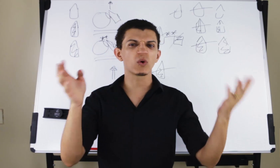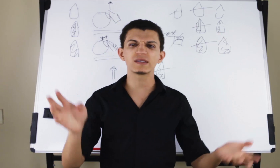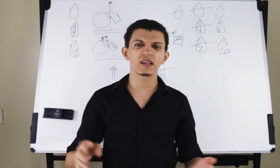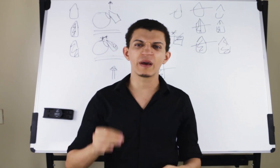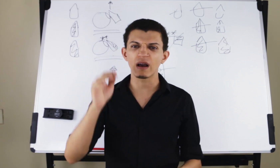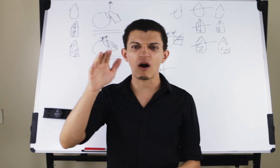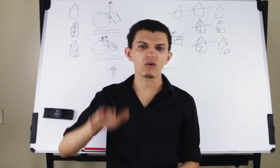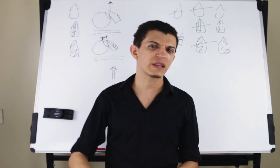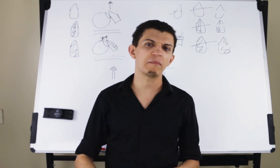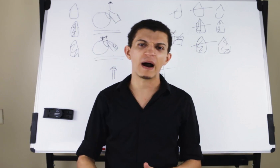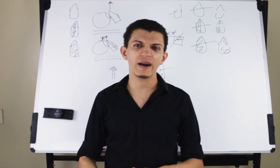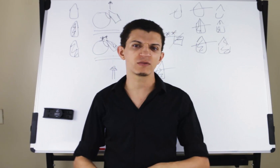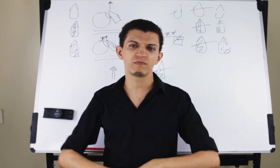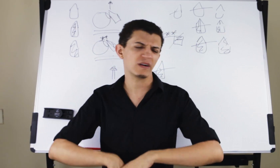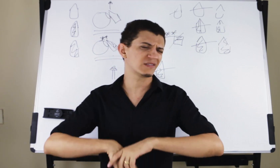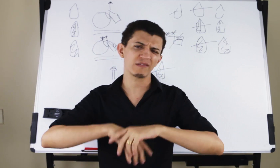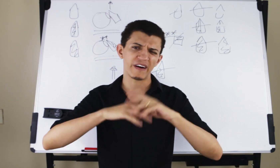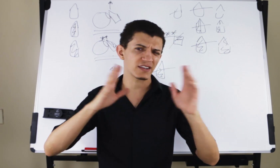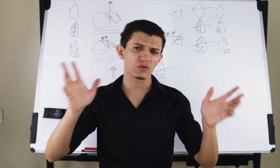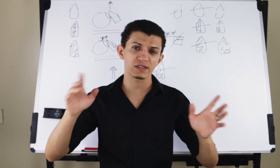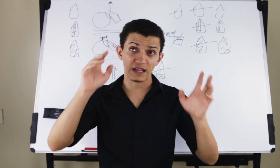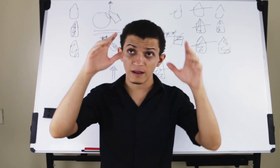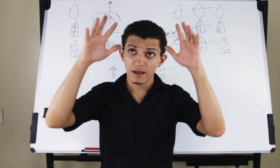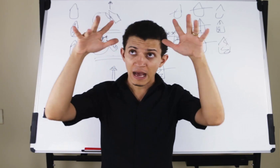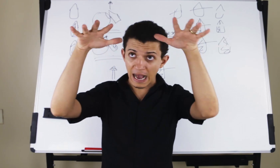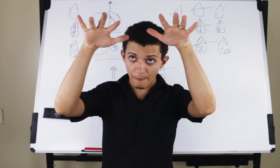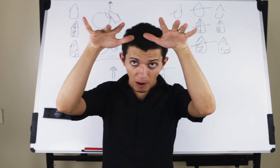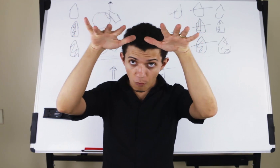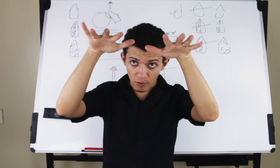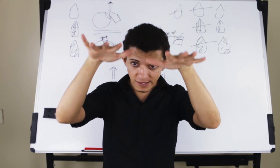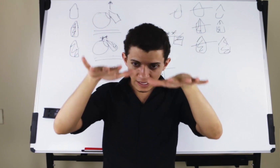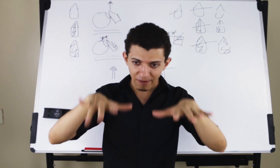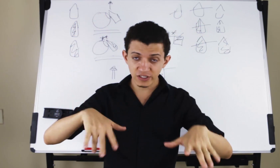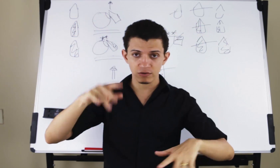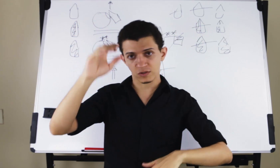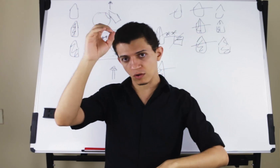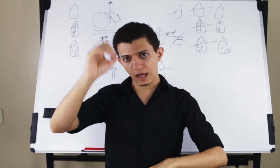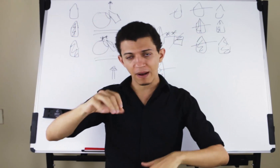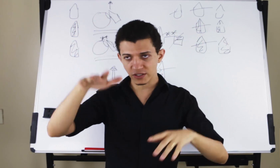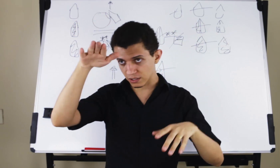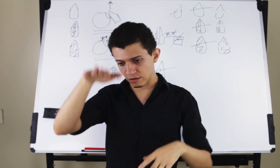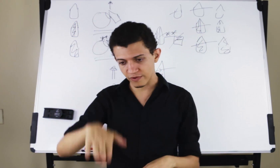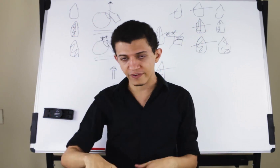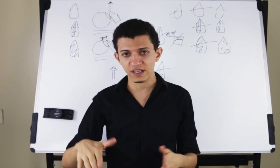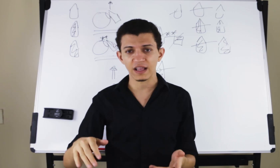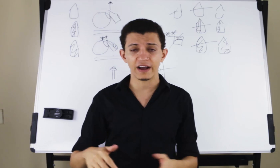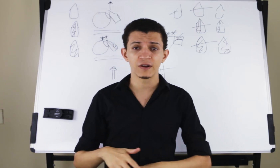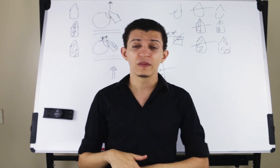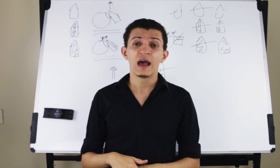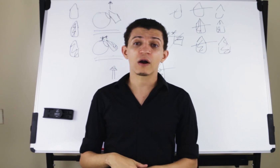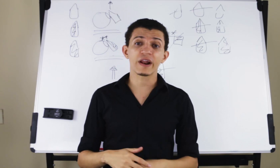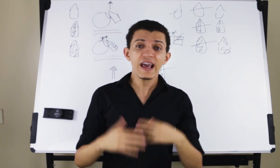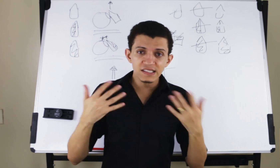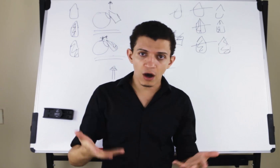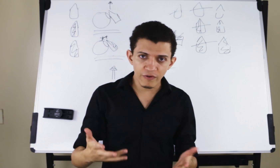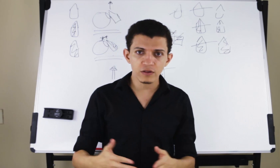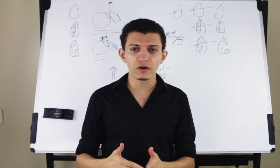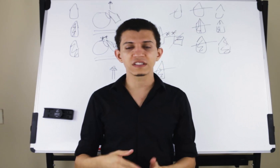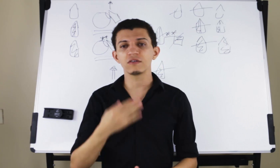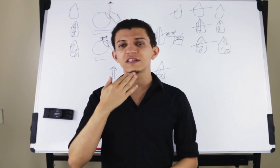coisa também, algo está baixo, pode ser várias coisas, alguma coisa está baixando, o sol está baixando, então vai fazer tarde. Agora, em Salvador, o sinal de